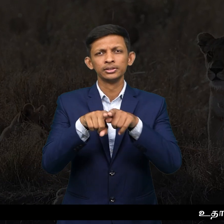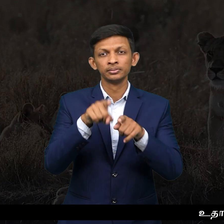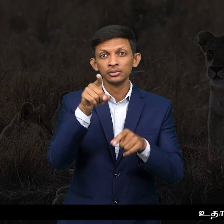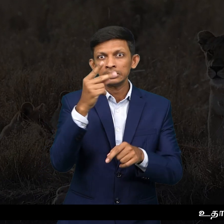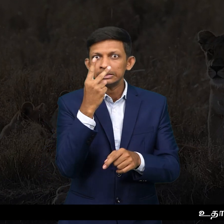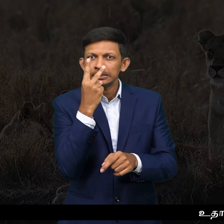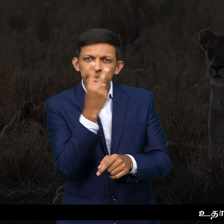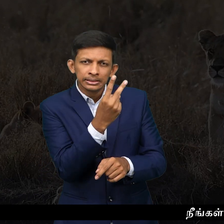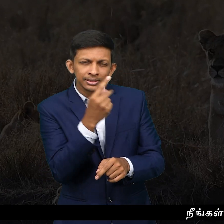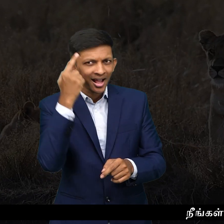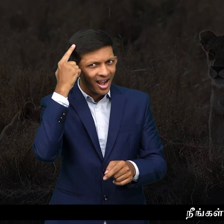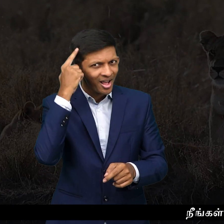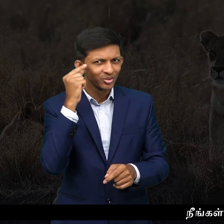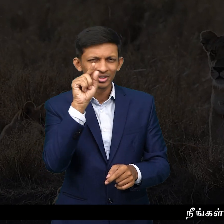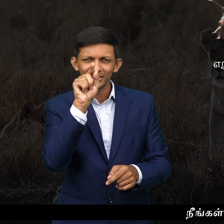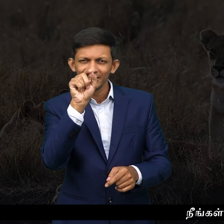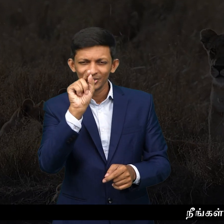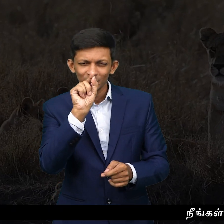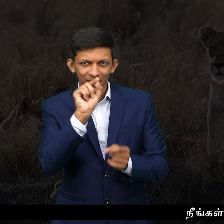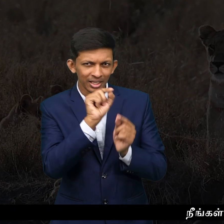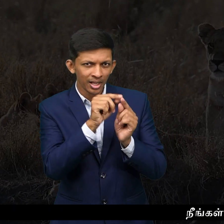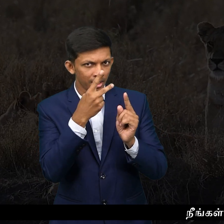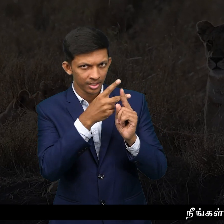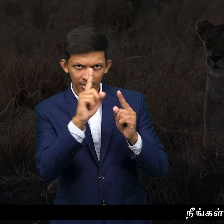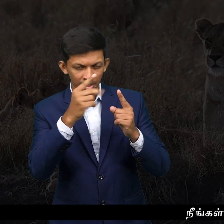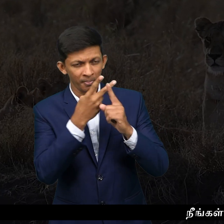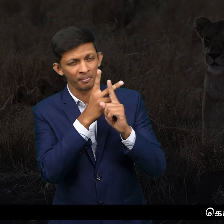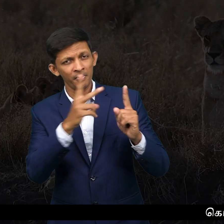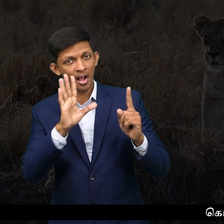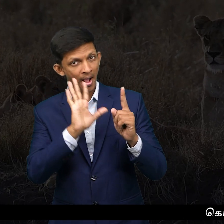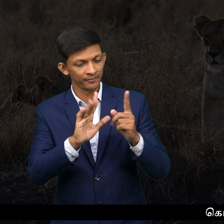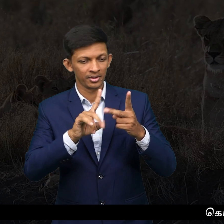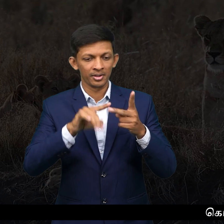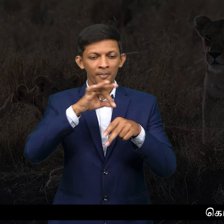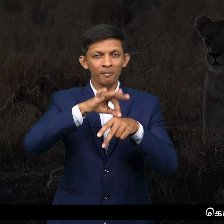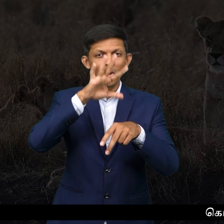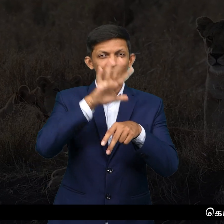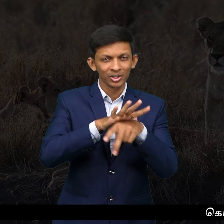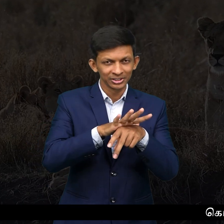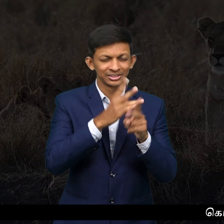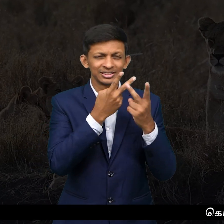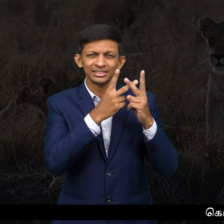உதாரணமாக, நீங்கள் எறும்புகள், கொசுக்கள்,